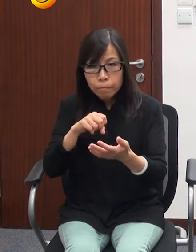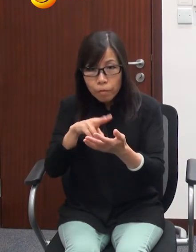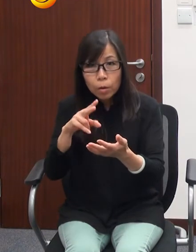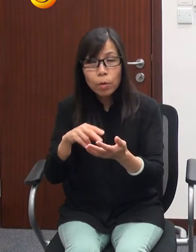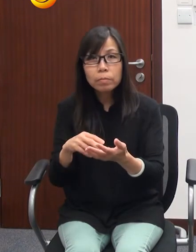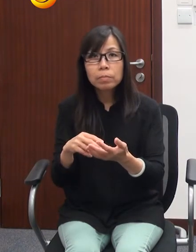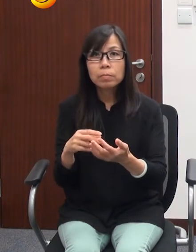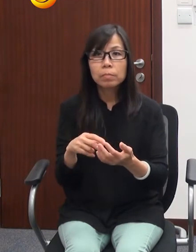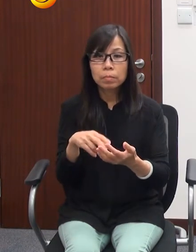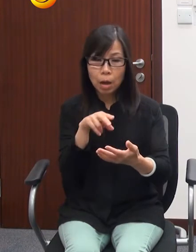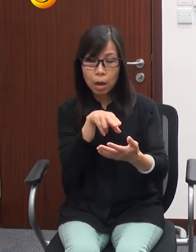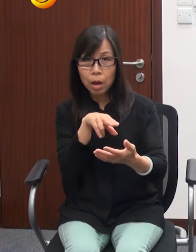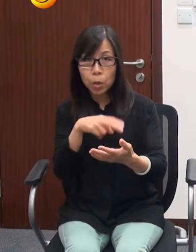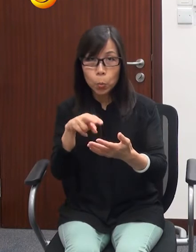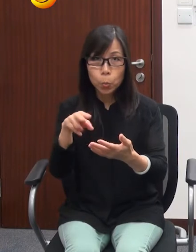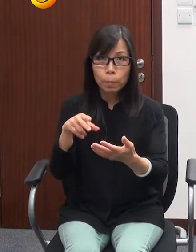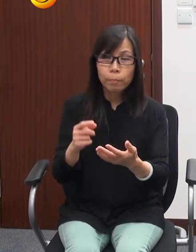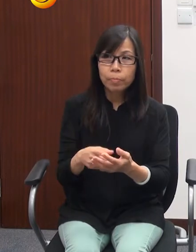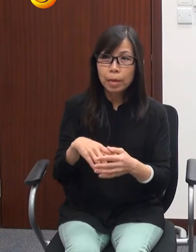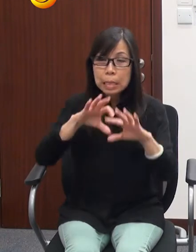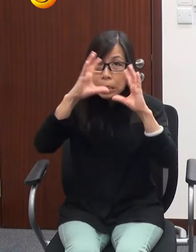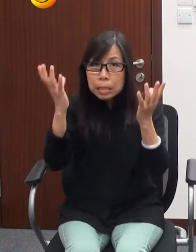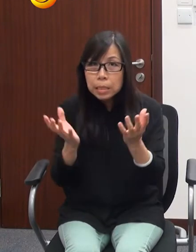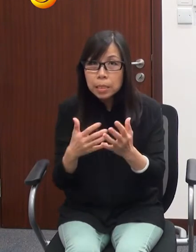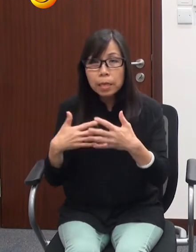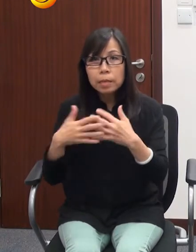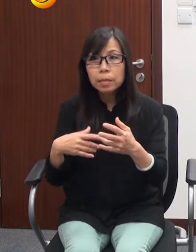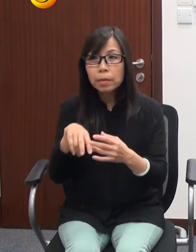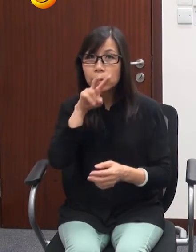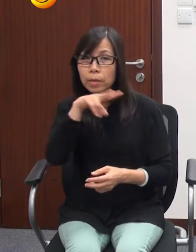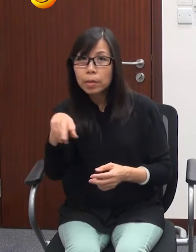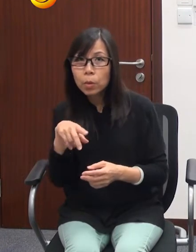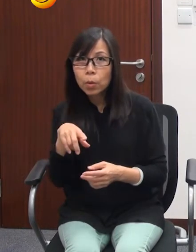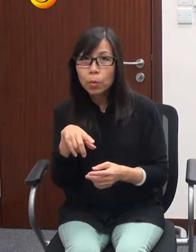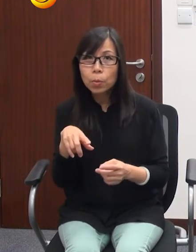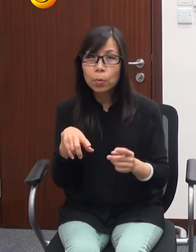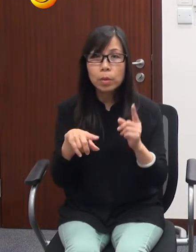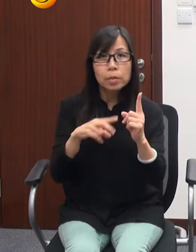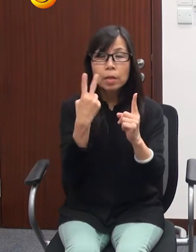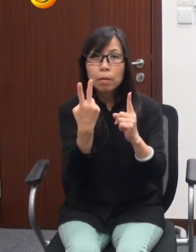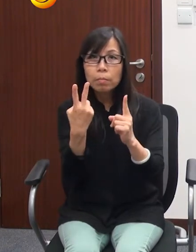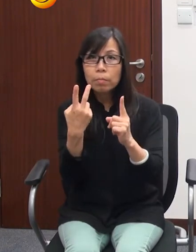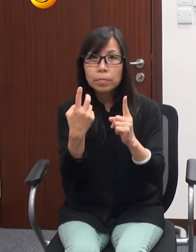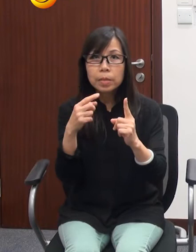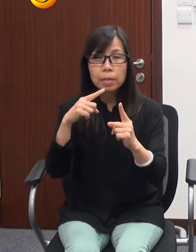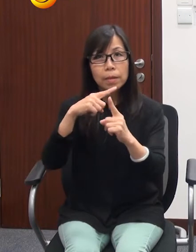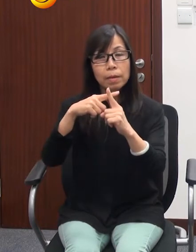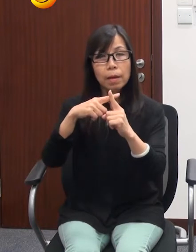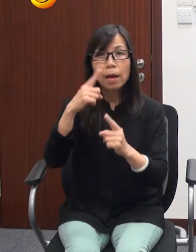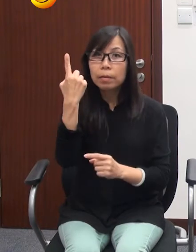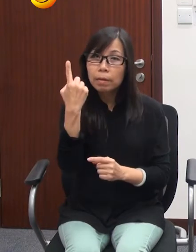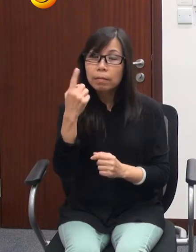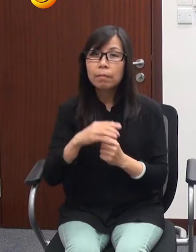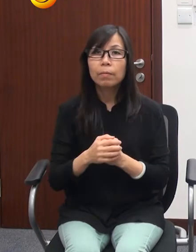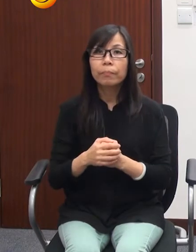當然，我諗成件事裏邊都見到嗰12+1啦，即係嗰12個 反對 校委會， 校委會嗰十個校委加一